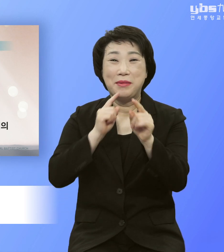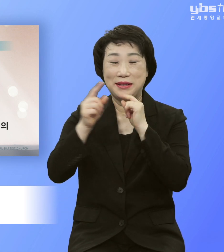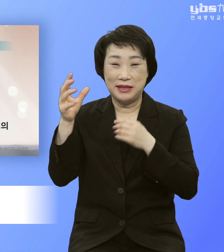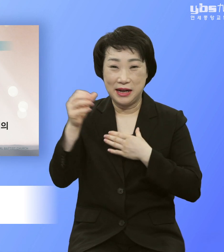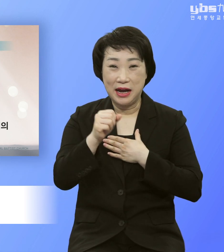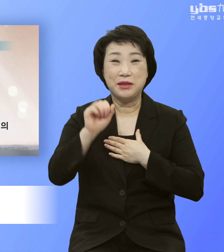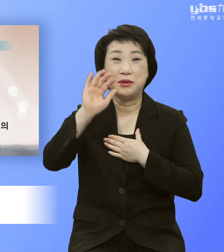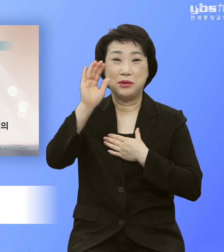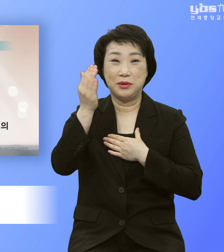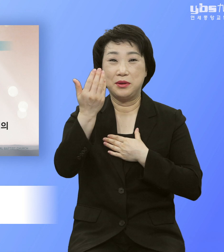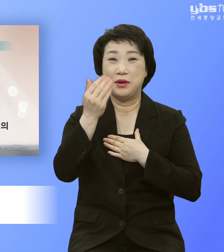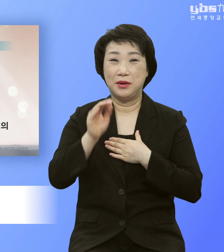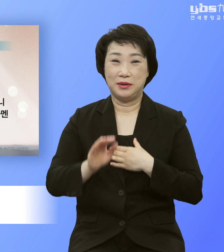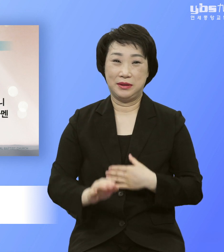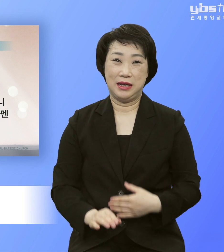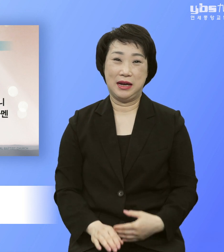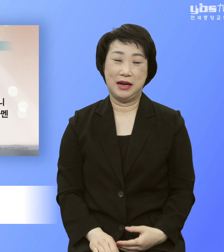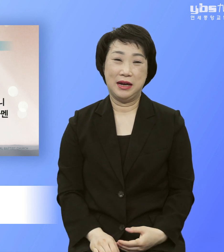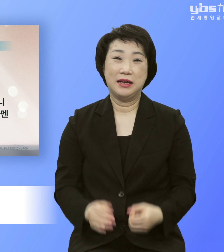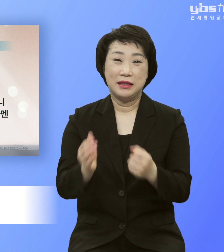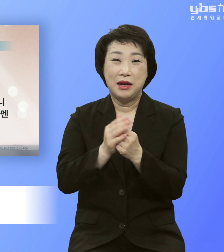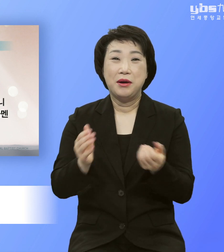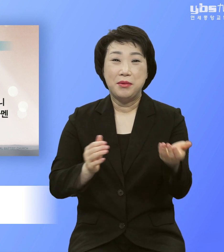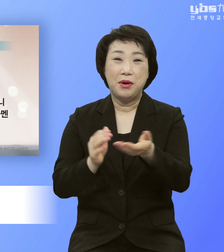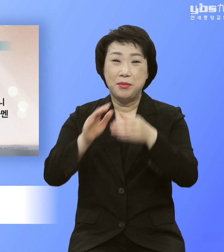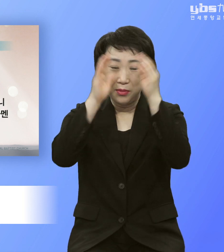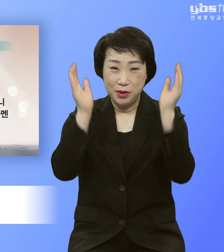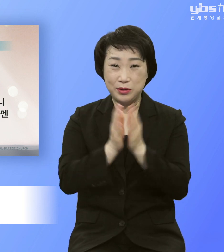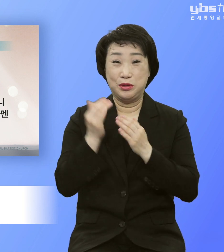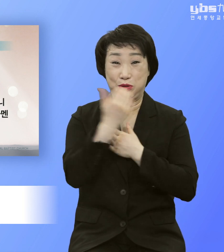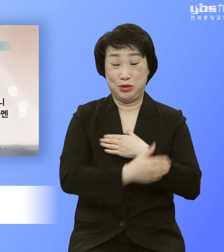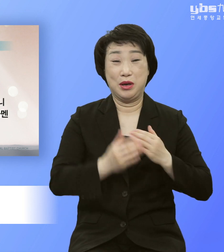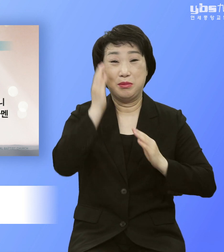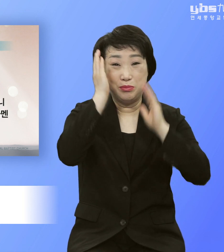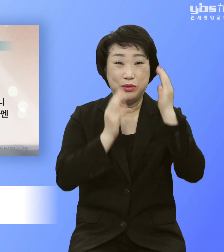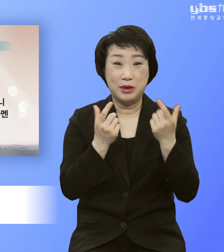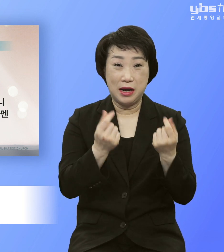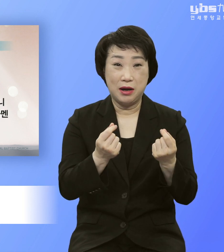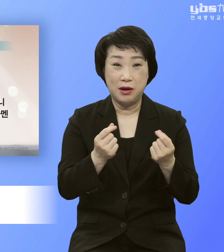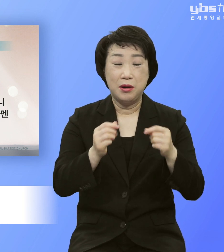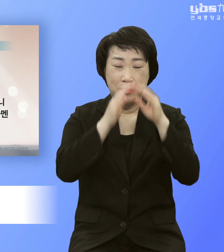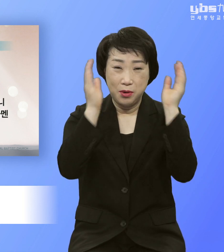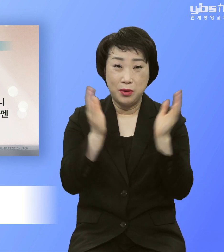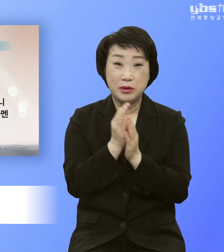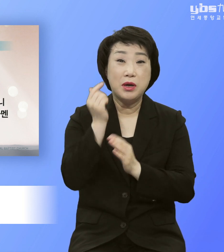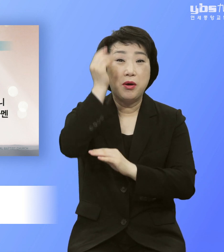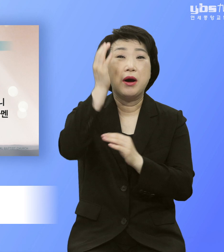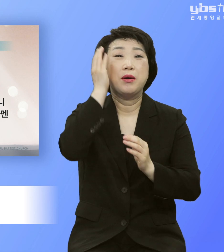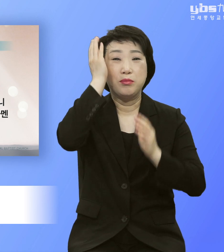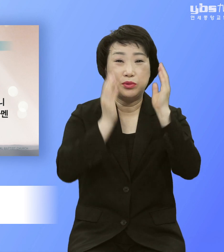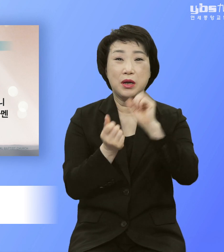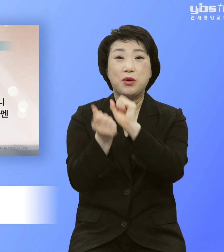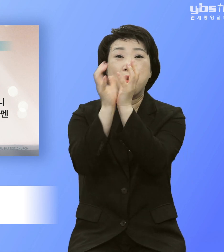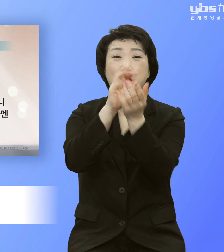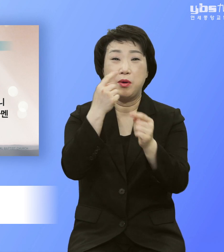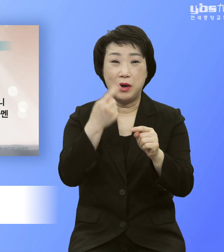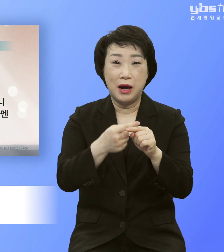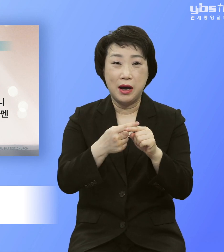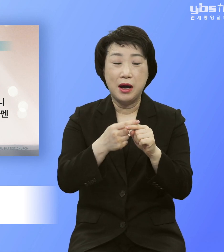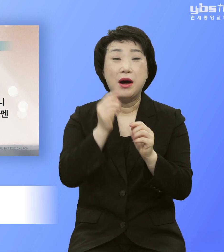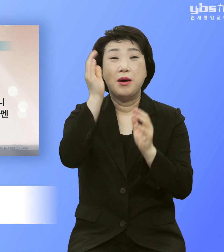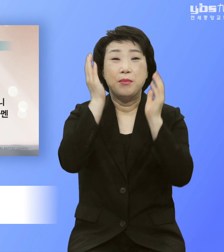살아있고 항상 있는 말씀으로 되었느니라. 그러므로 모든 육체는 흙과같고 그 모든 영광이 풀의